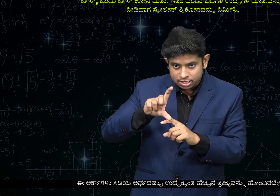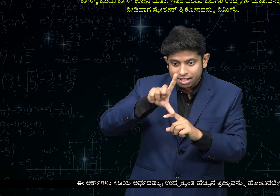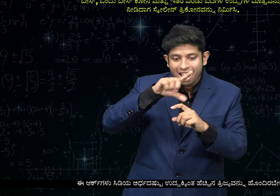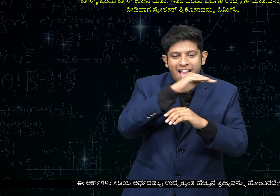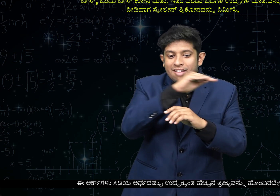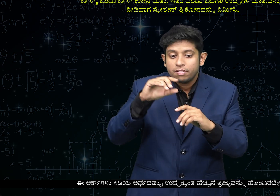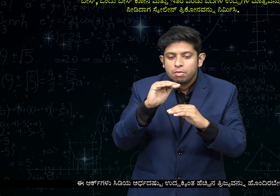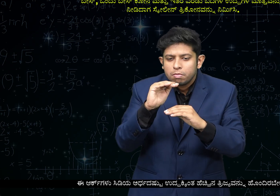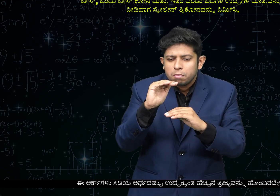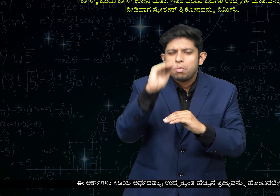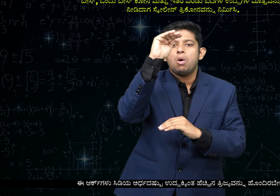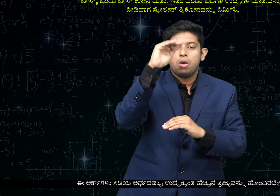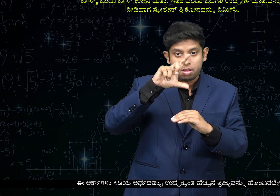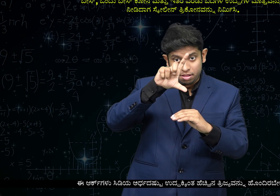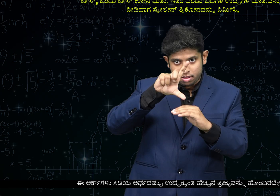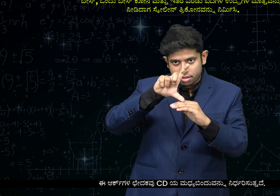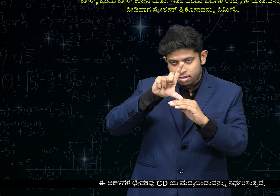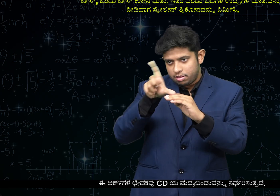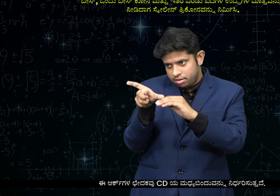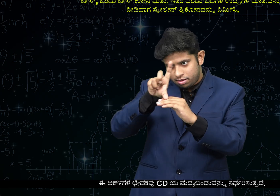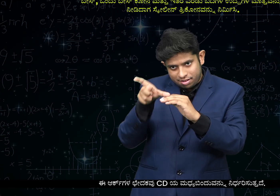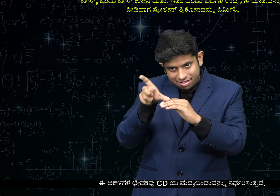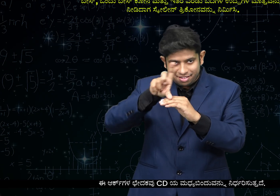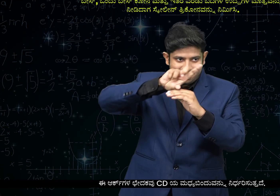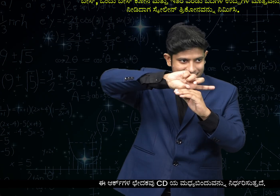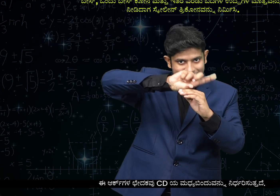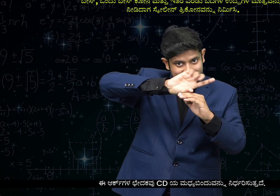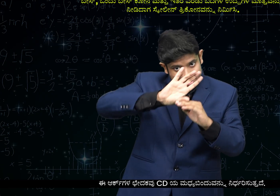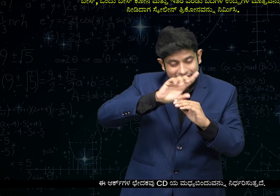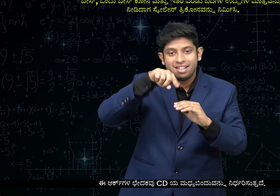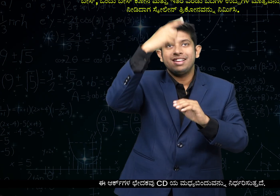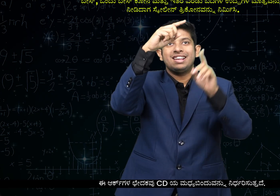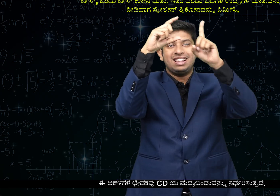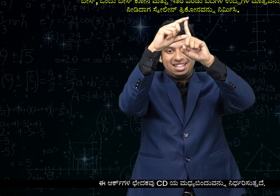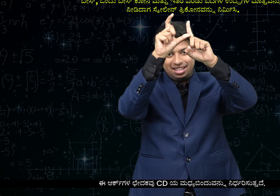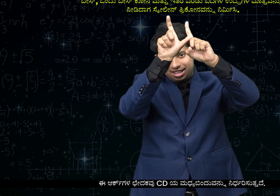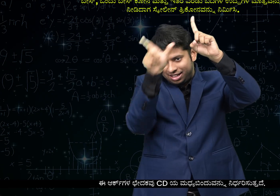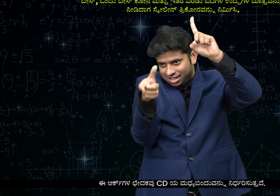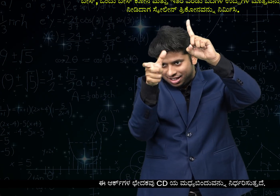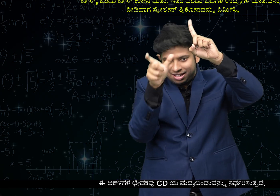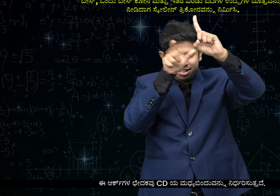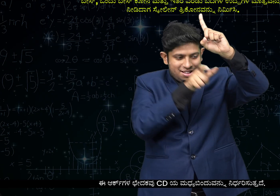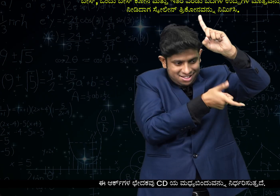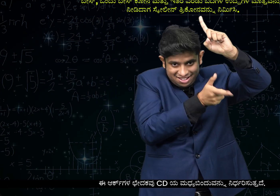ಹೆಚ್ಚಿನ ತ್ರಿಜ್ಯವನ್ನು ಹೊಂದಿರಬೇಕು. ಈ ಆರ್ಕ್ಗಳ ಛೇದಕವು CDಯ ಮಧ್ಯಬಿಂದುವನ್ನು ನಿರ್ಧರಿಸುತ್ತದೆ.